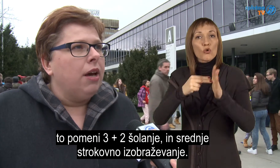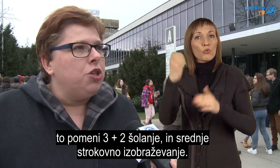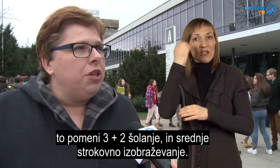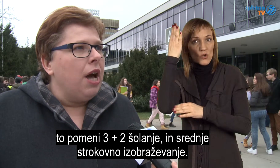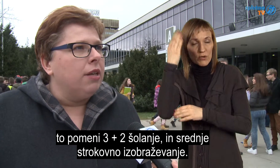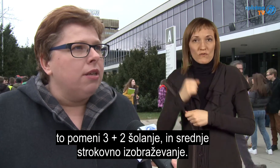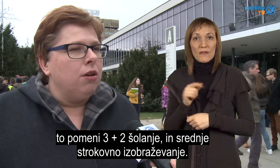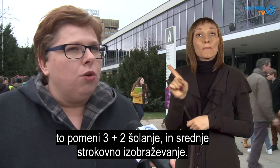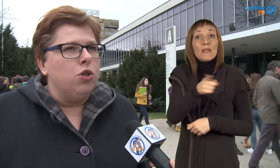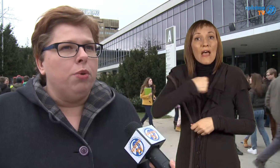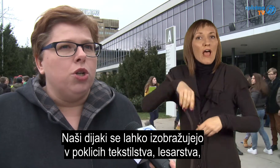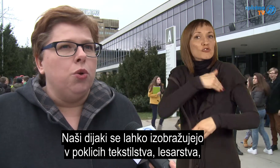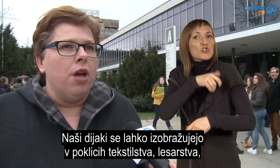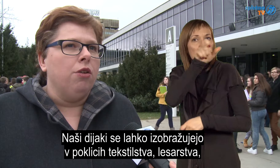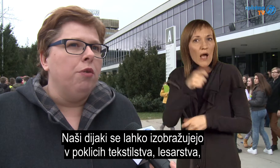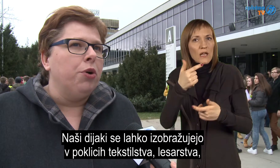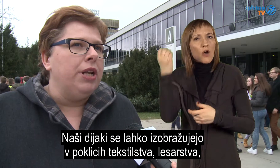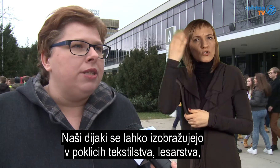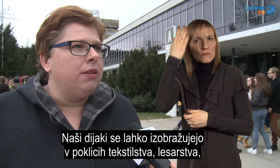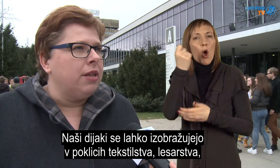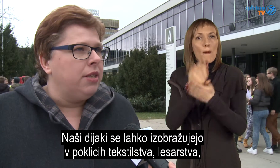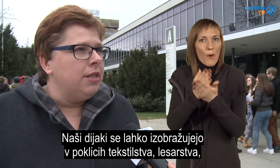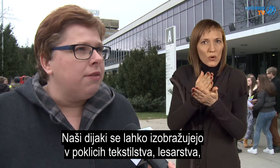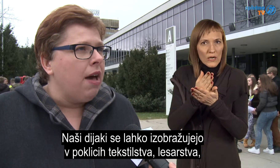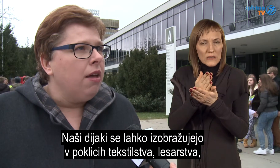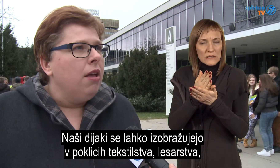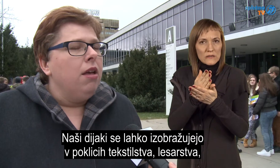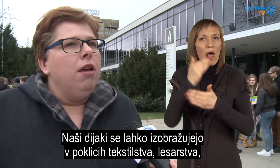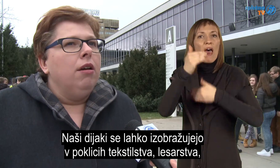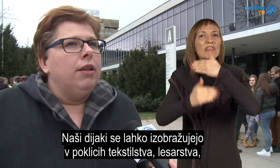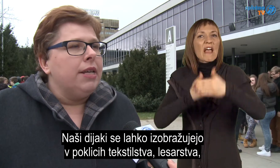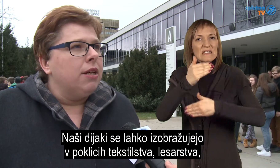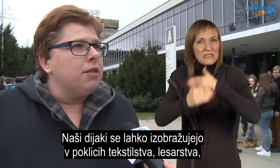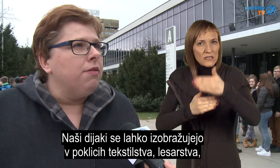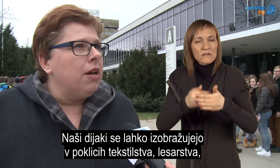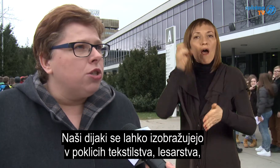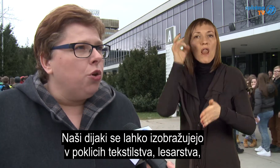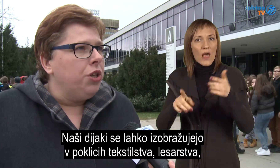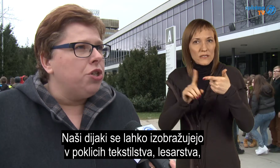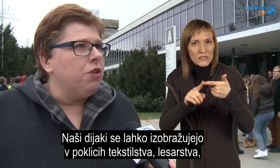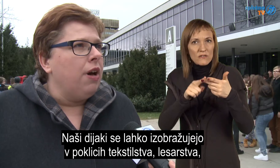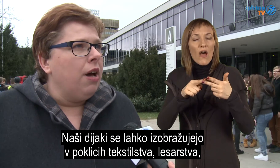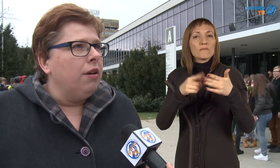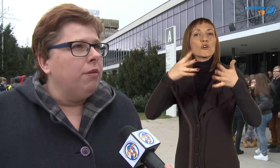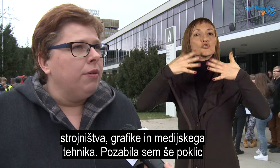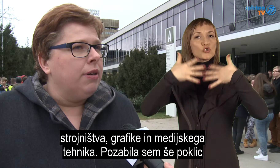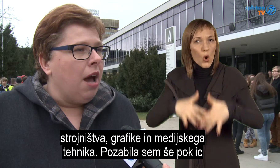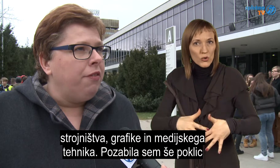Naši dijaki se lahko izobražujejo v poklicih tekstilstva, lesarstva, strojništva,